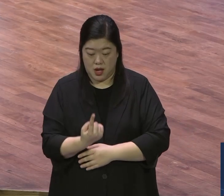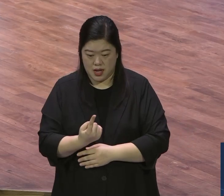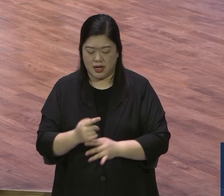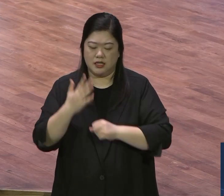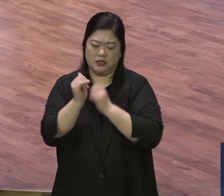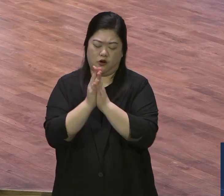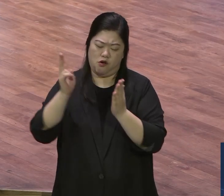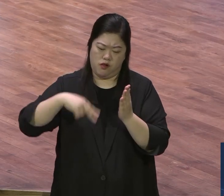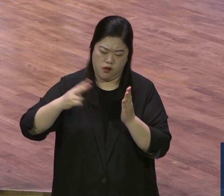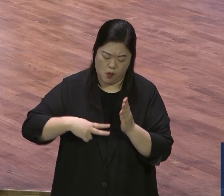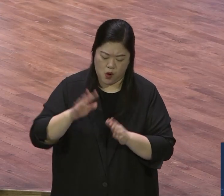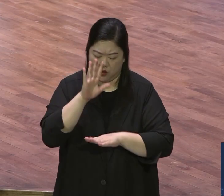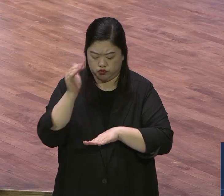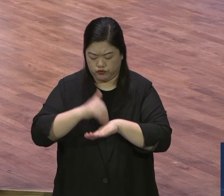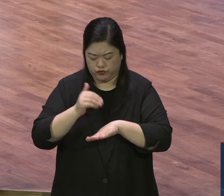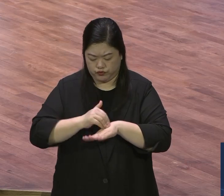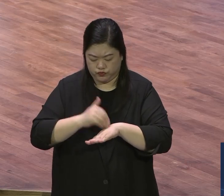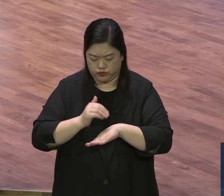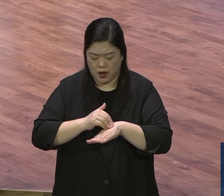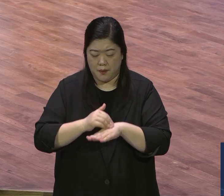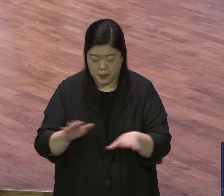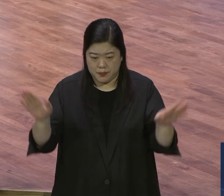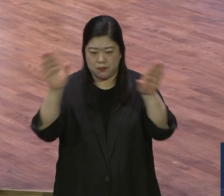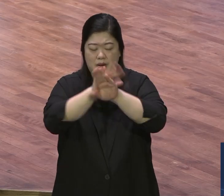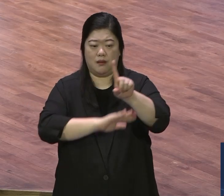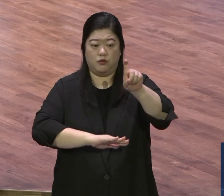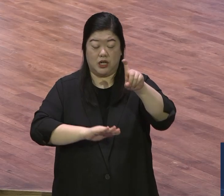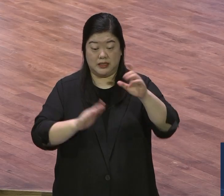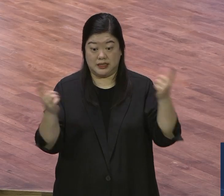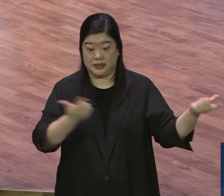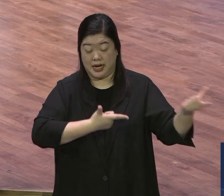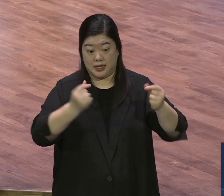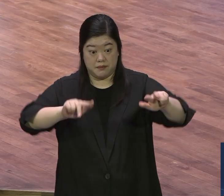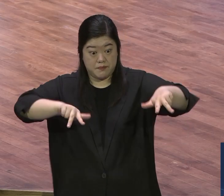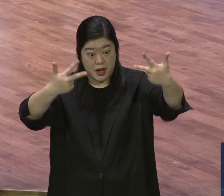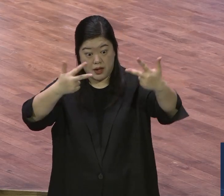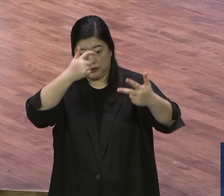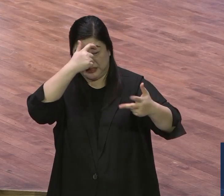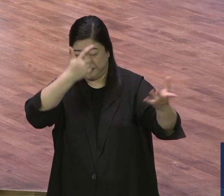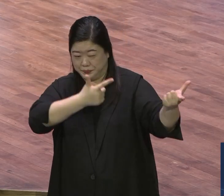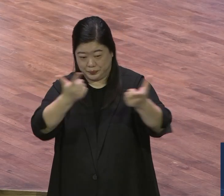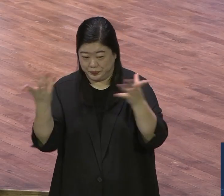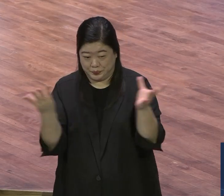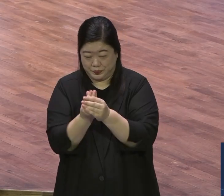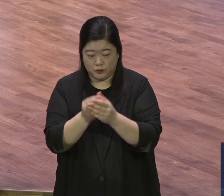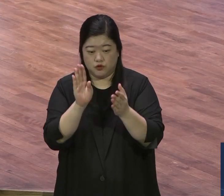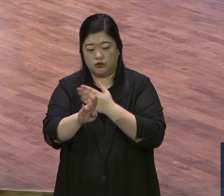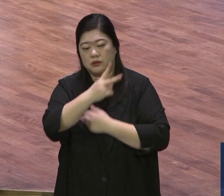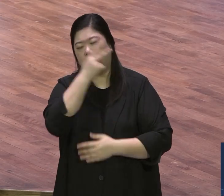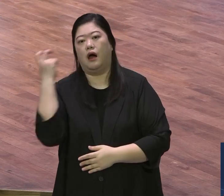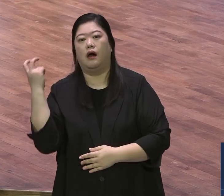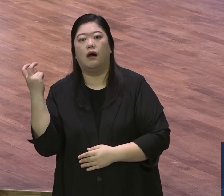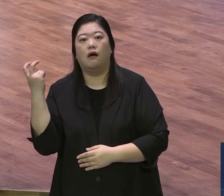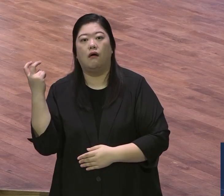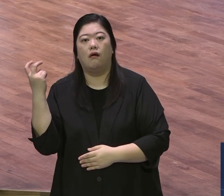그렇게 잡아야 잡아야 진짜 그리스도의 군대가 되는거요 여러분들도 영주로 깨워서